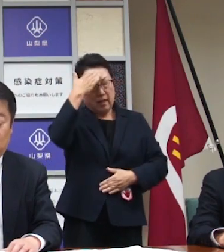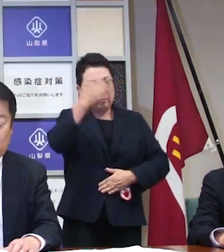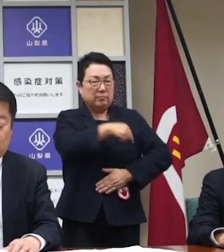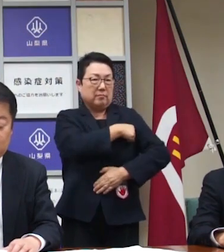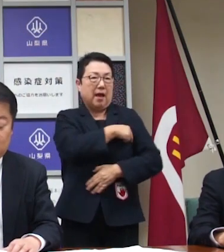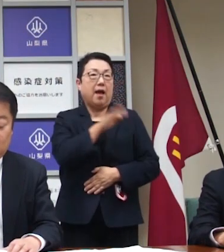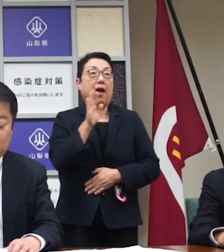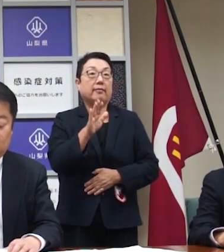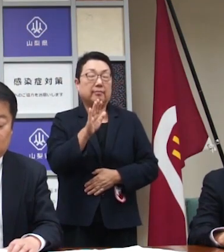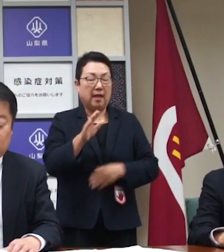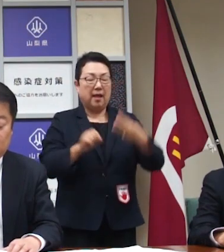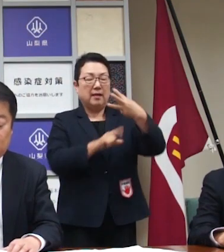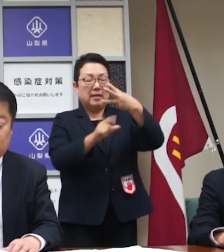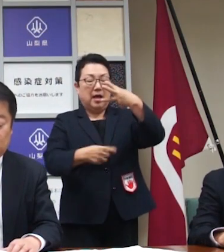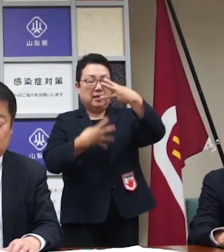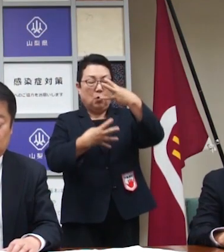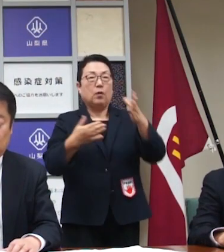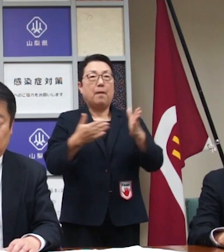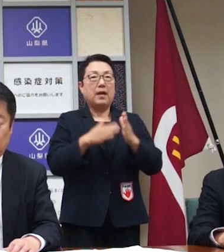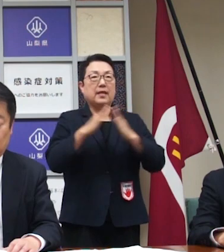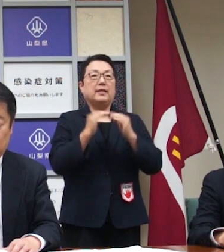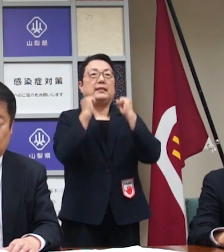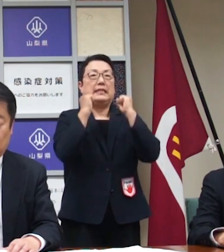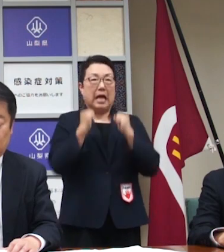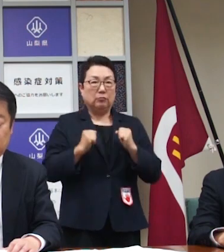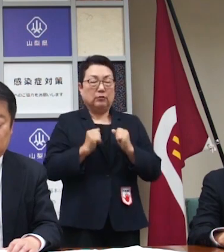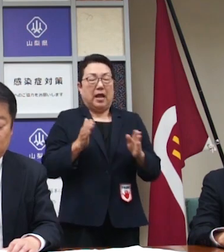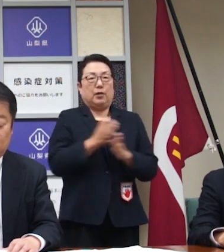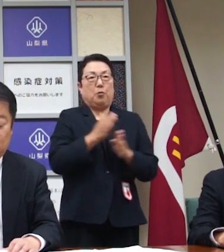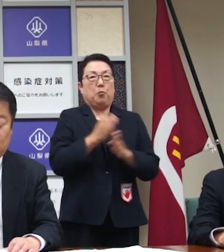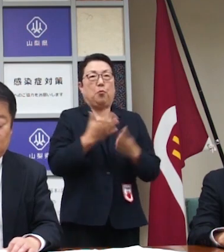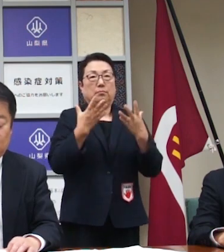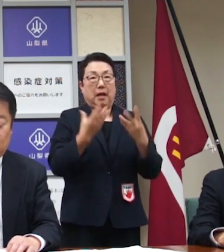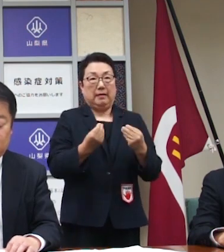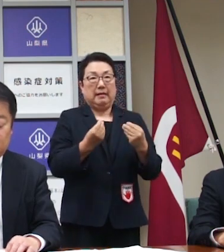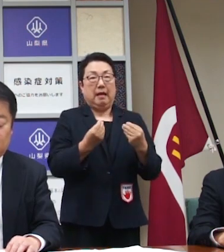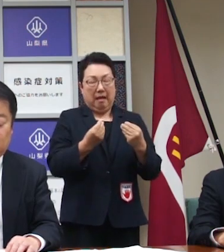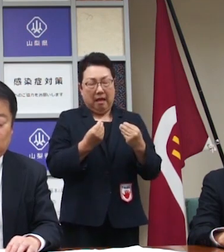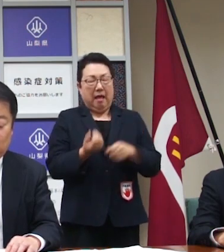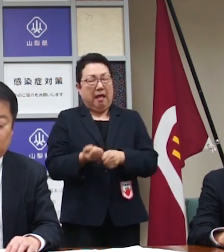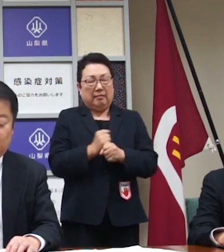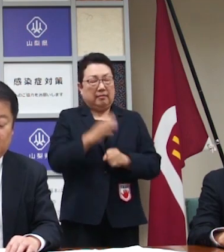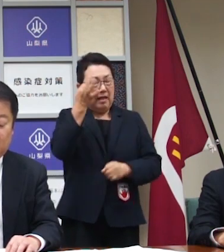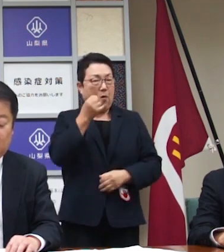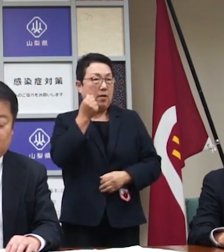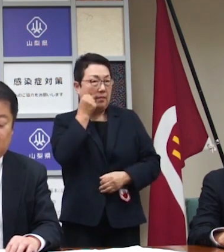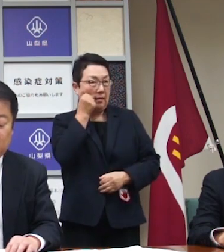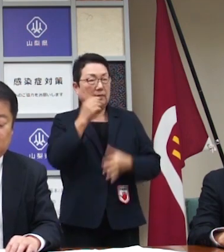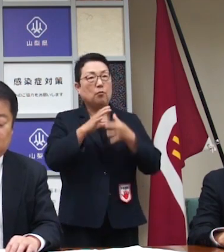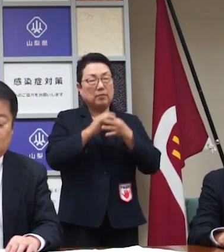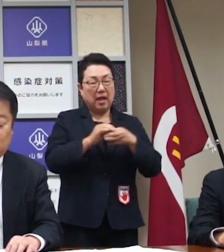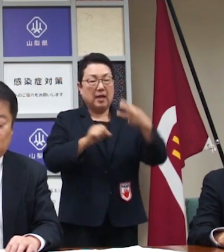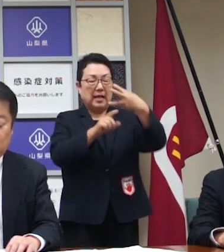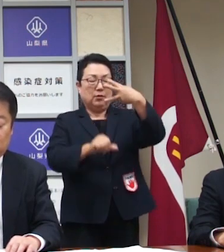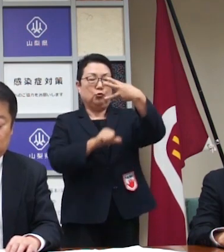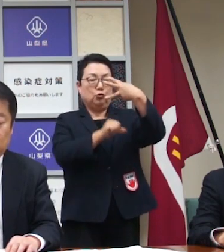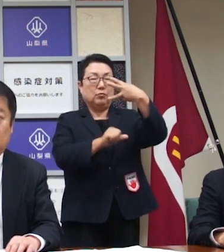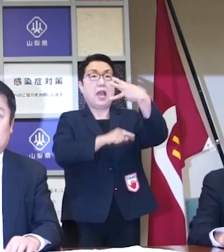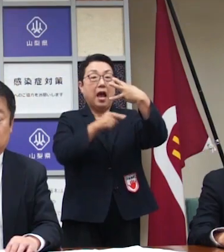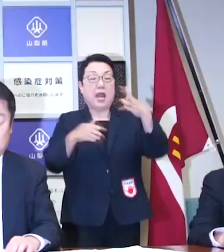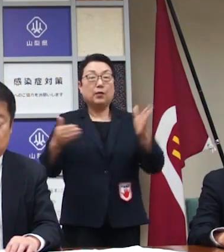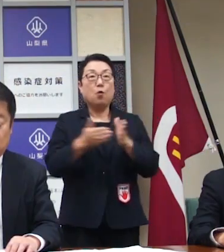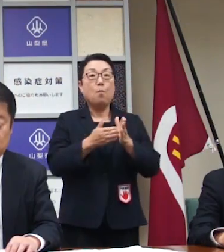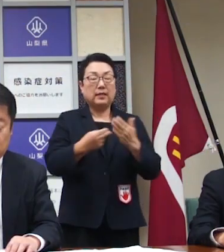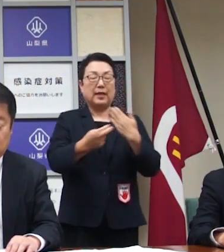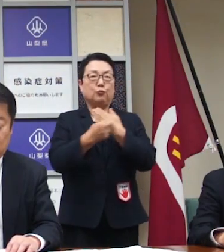があり、3月4日まで自宅にて療養しておられましたが、改善しなかったところ、3月5日から本日にか